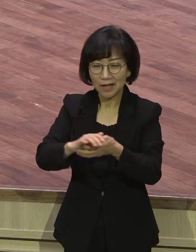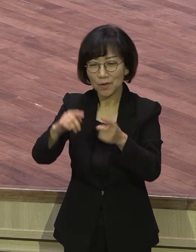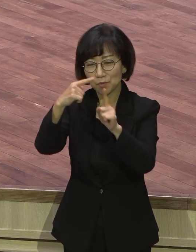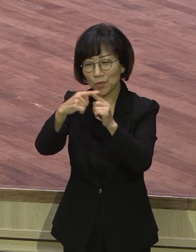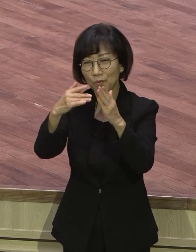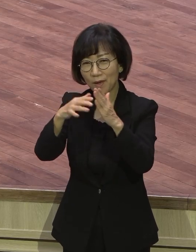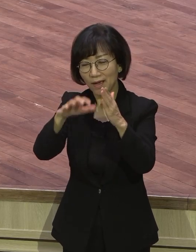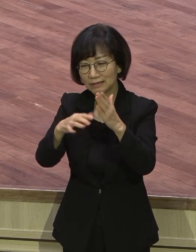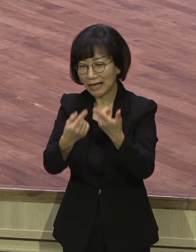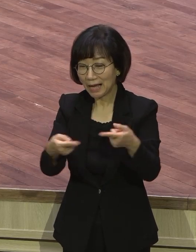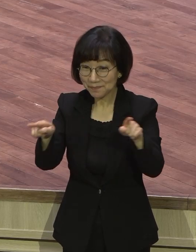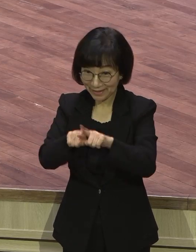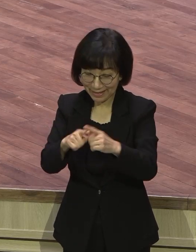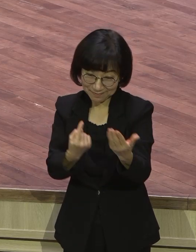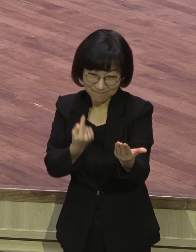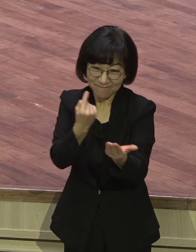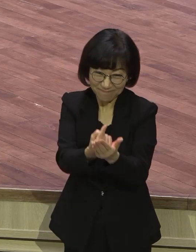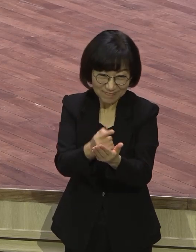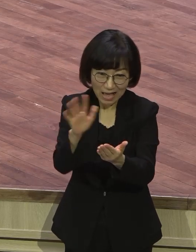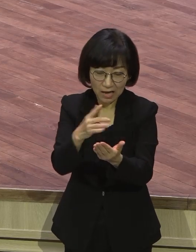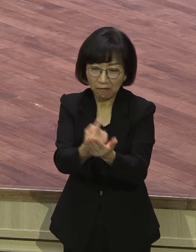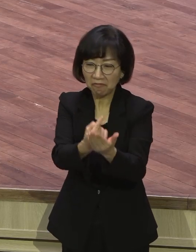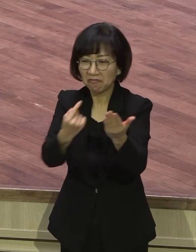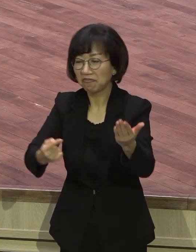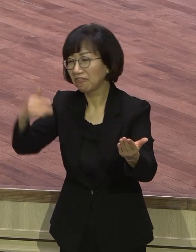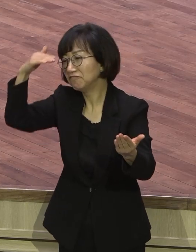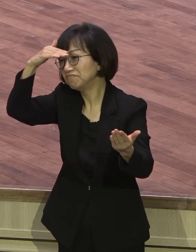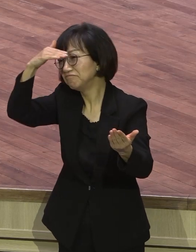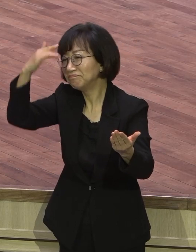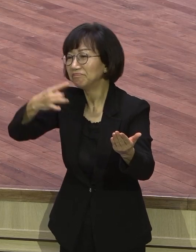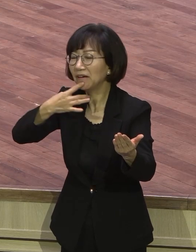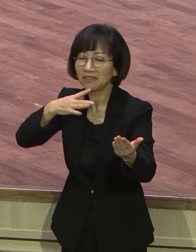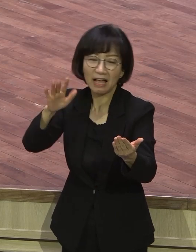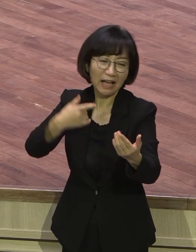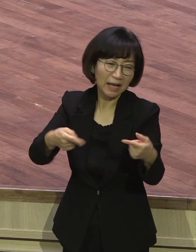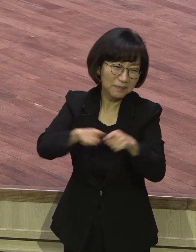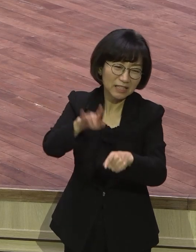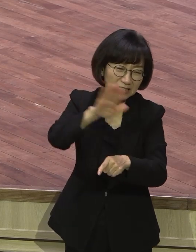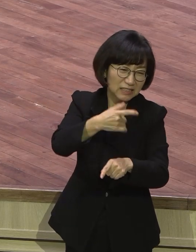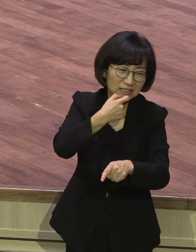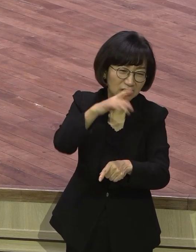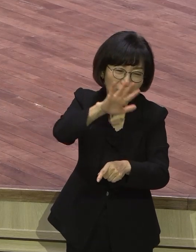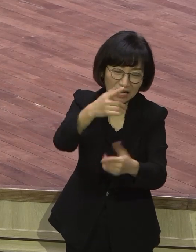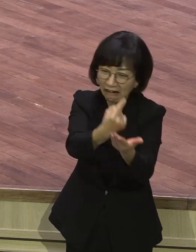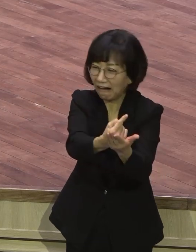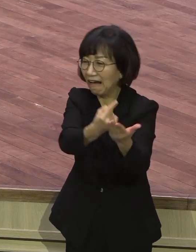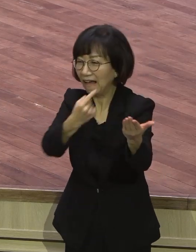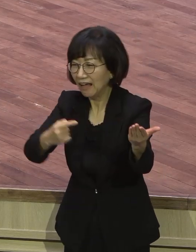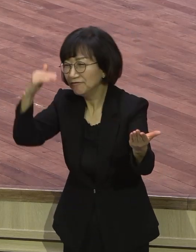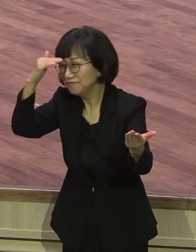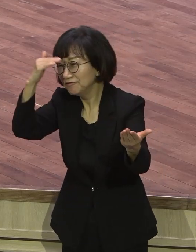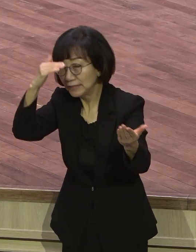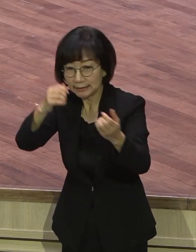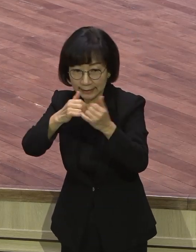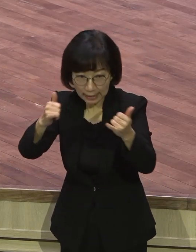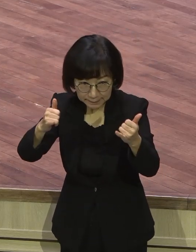때 그 안에 함께하지 못하고 마치 구경꾼처럼 주의를 맴도는 삶을 그렇게